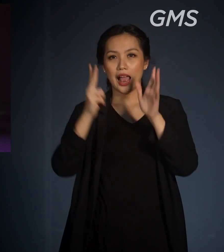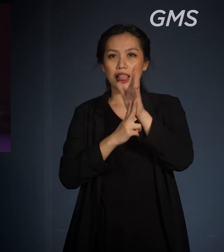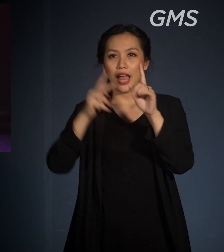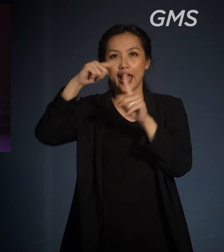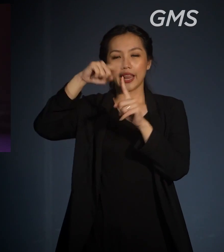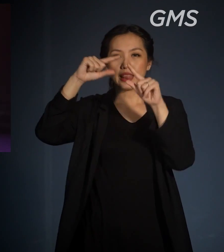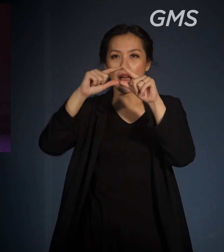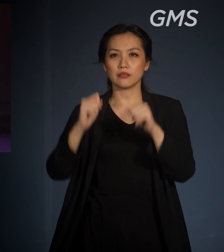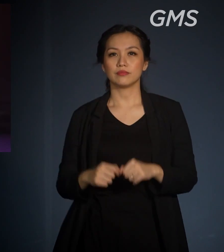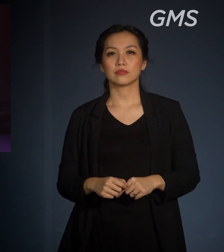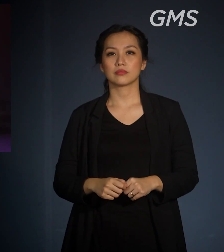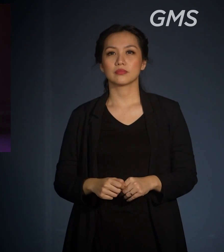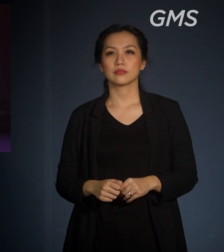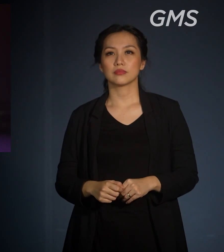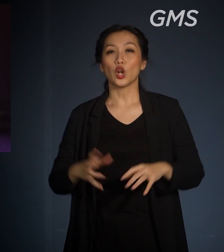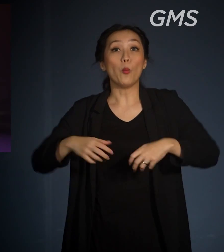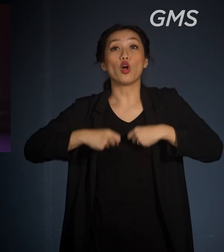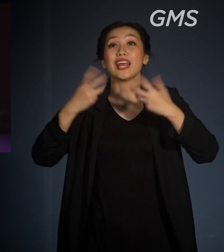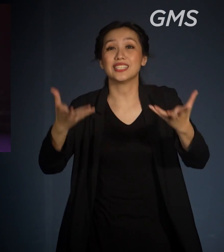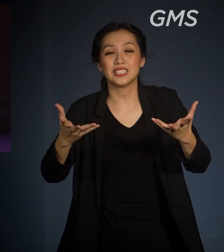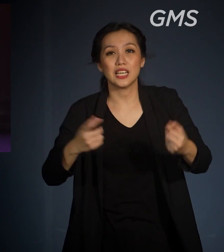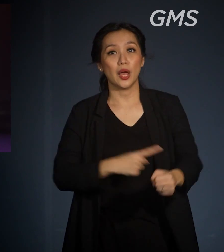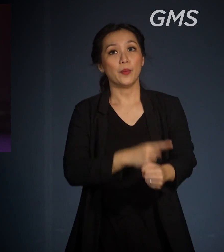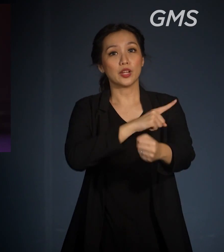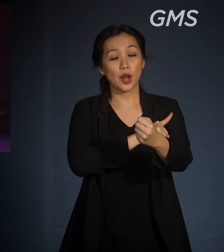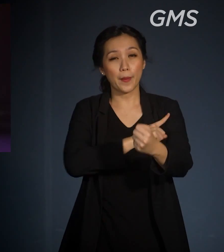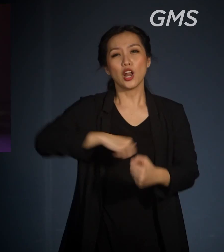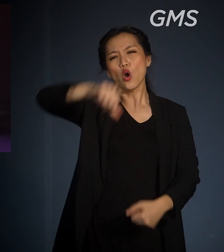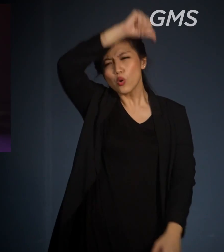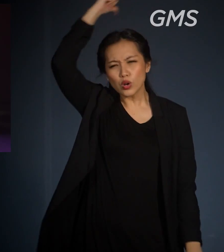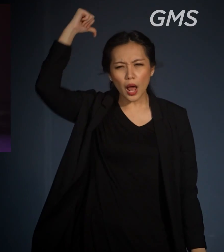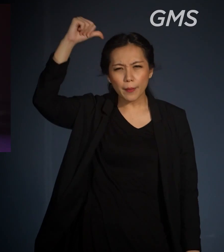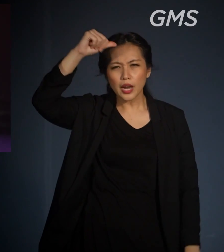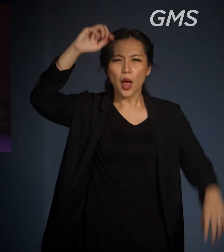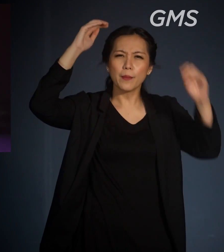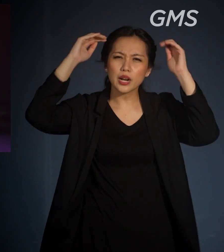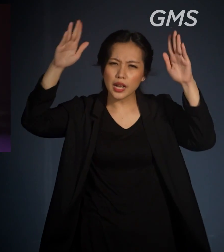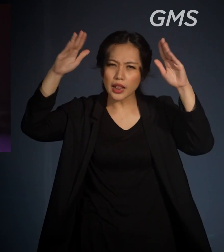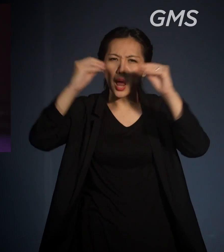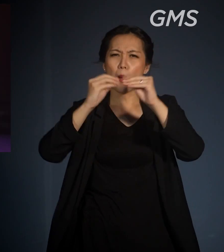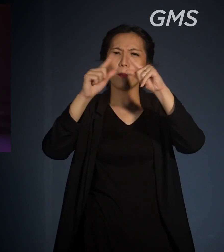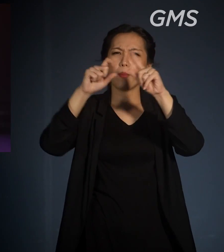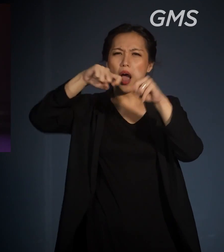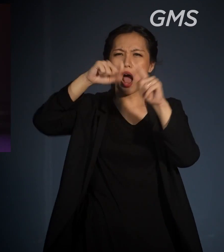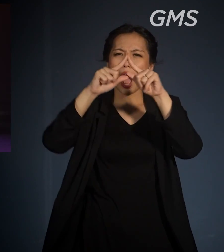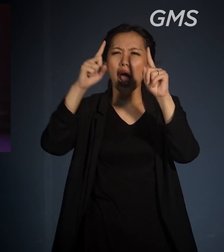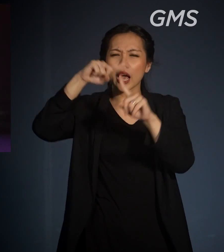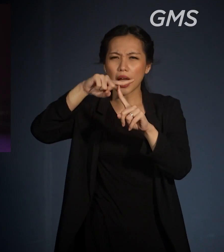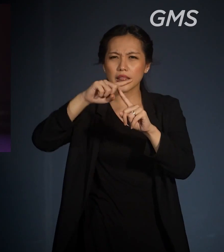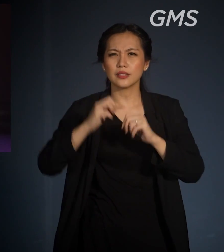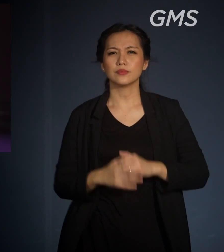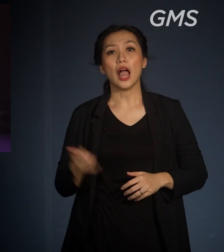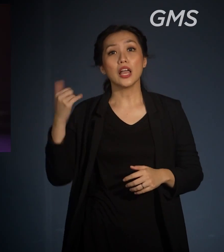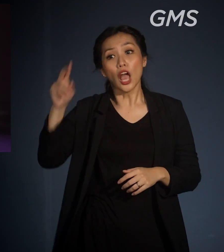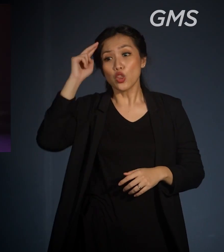semua kemampuan, pengurapan, karunia, bakat, potensi yang Tuhan